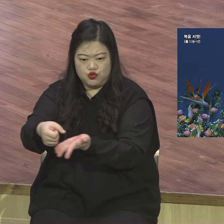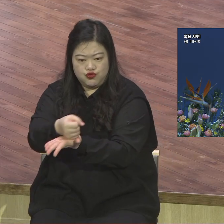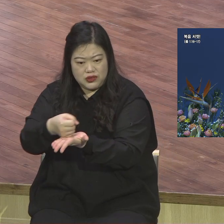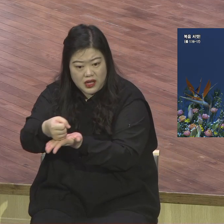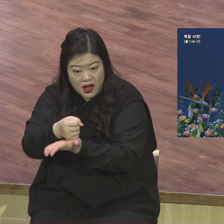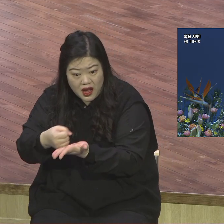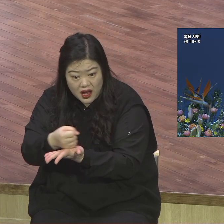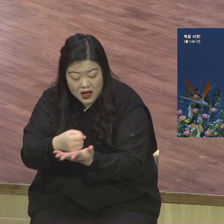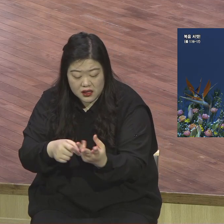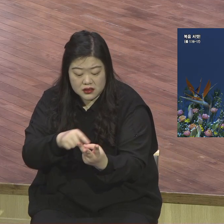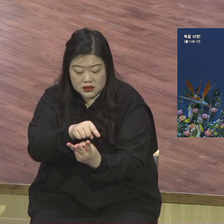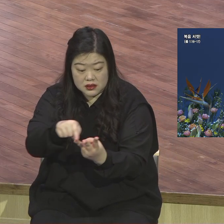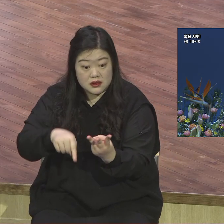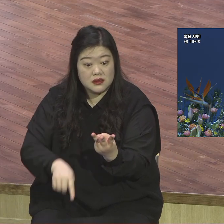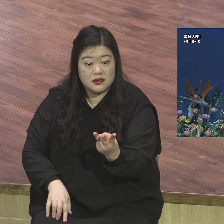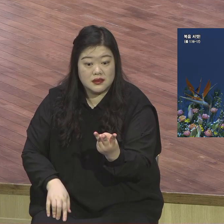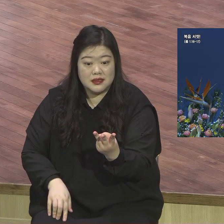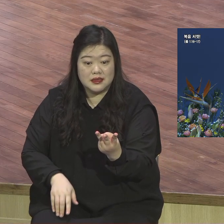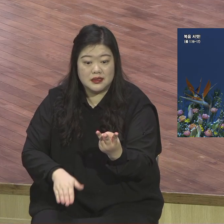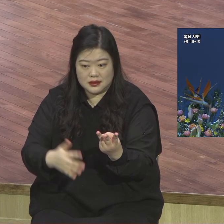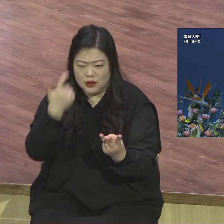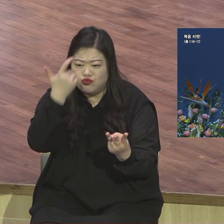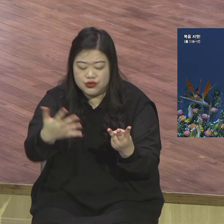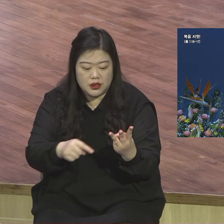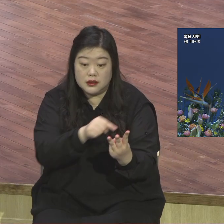그림들이 재앙을 막을 수 있는가?